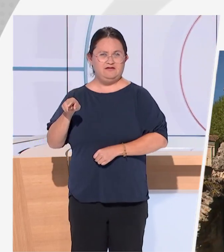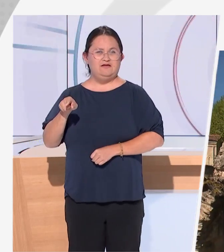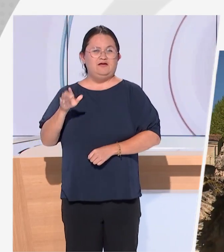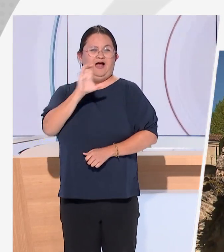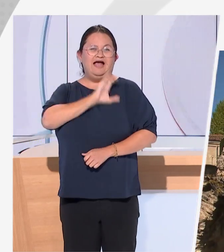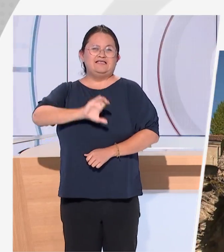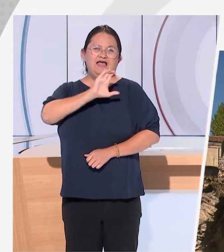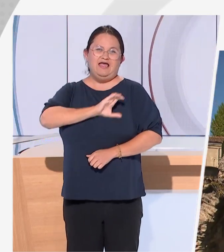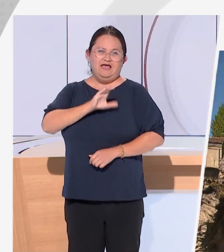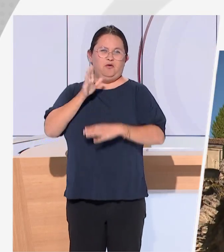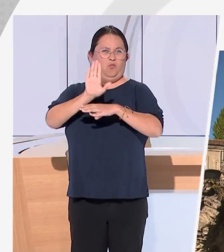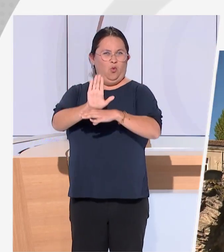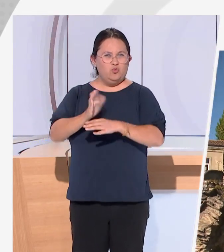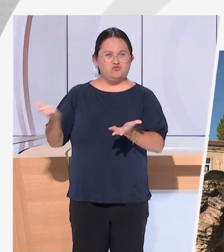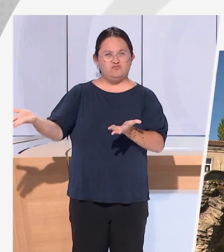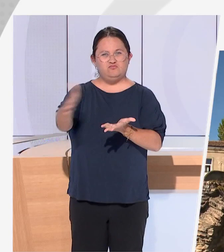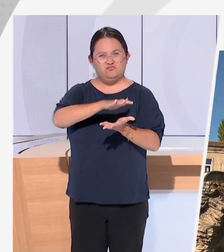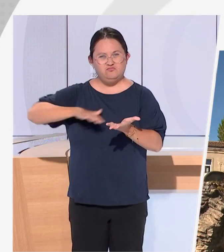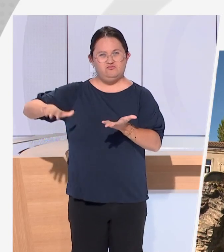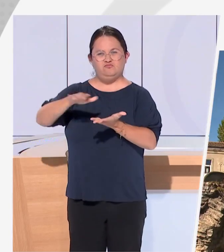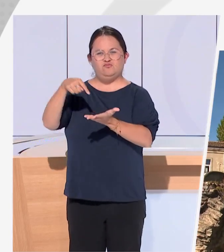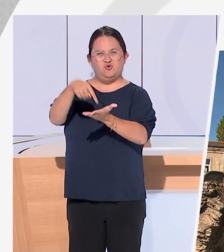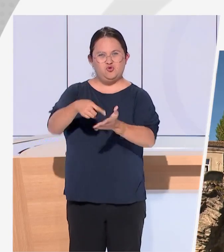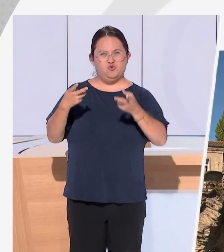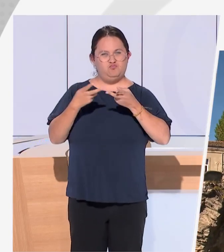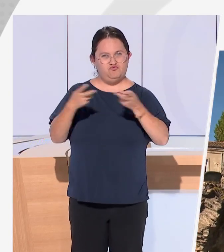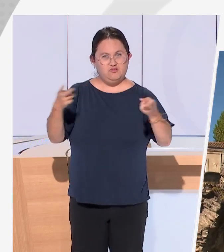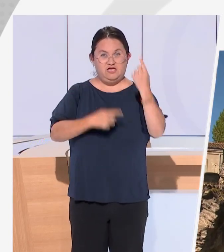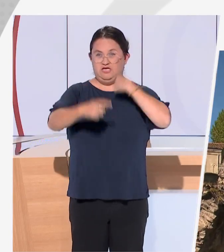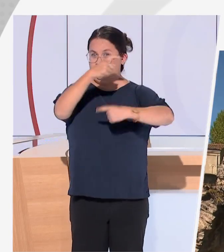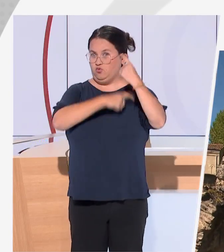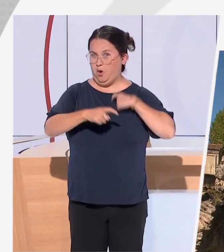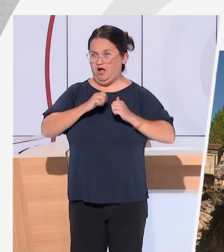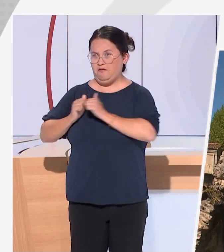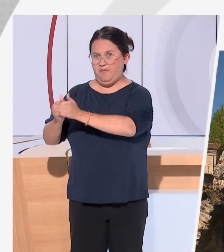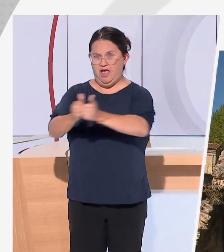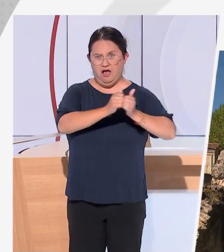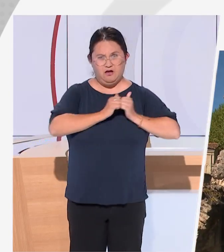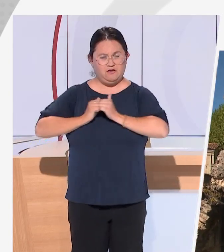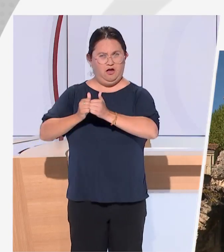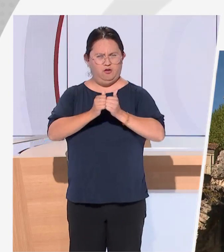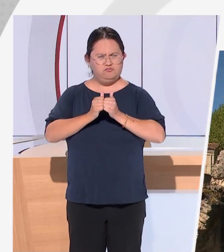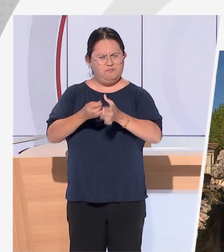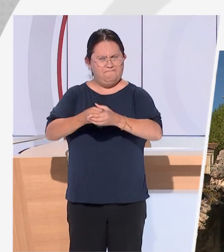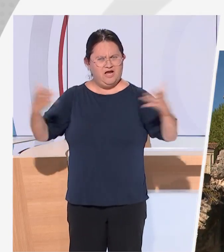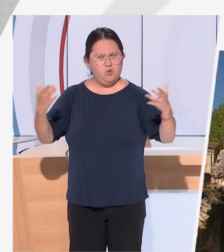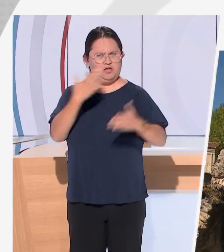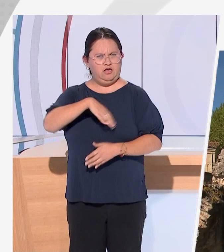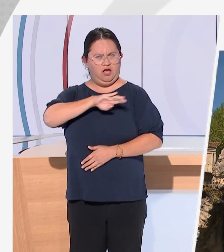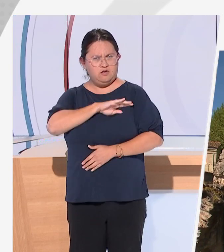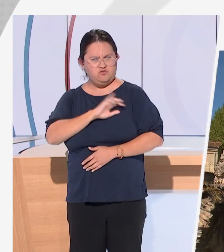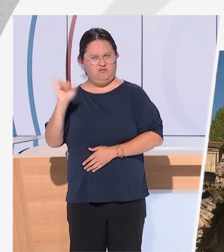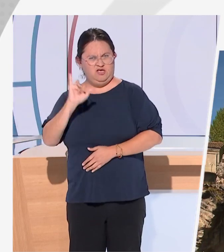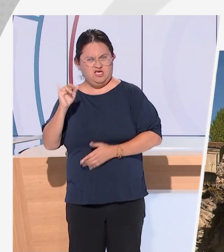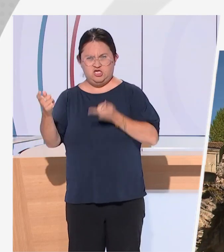comment notre espace public et de fait notre histoire commune était majoritairement écrite et mise en scène